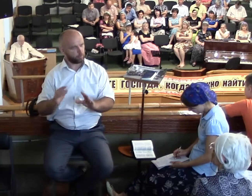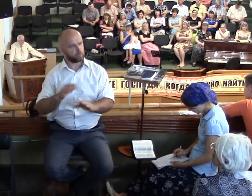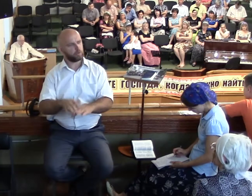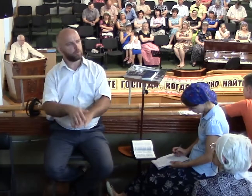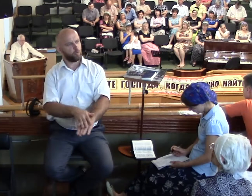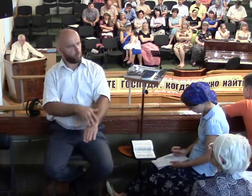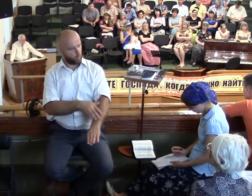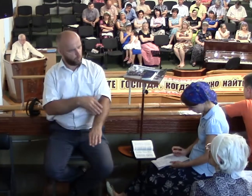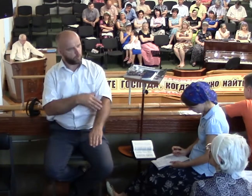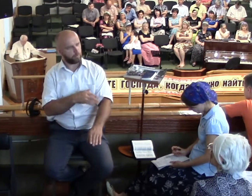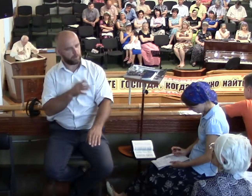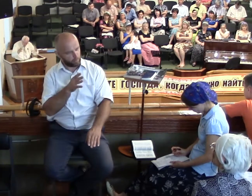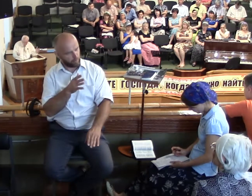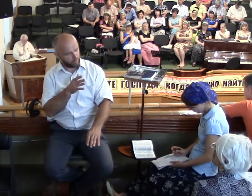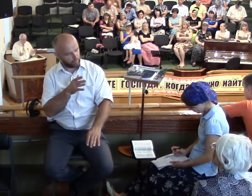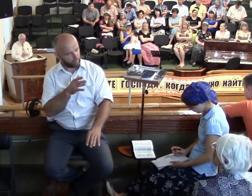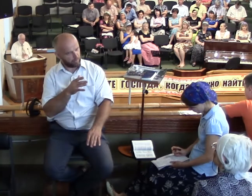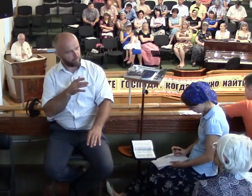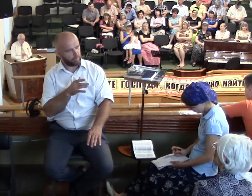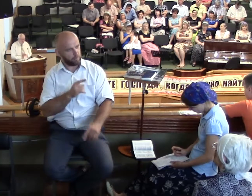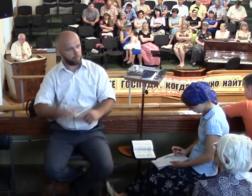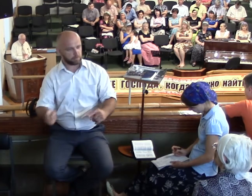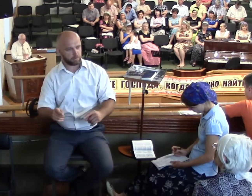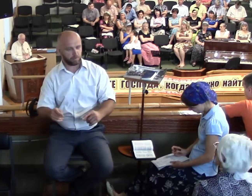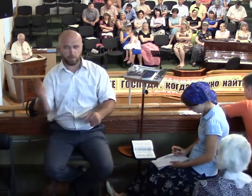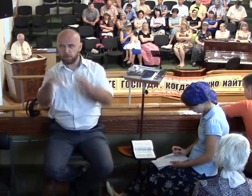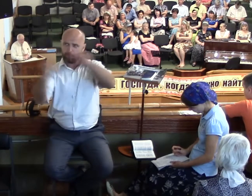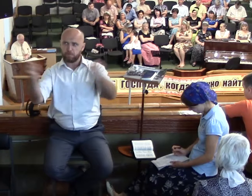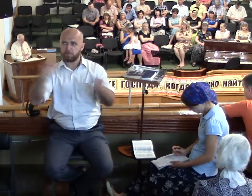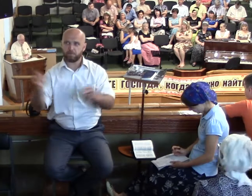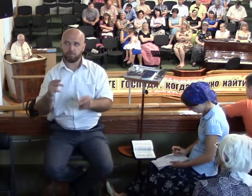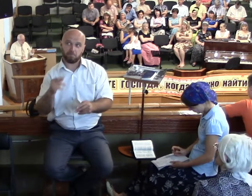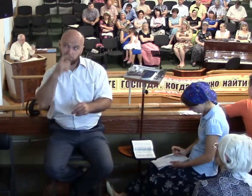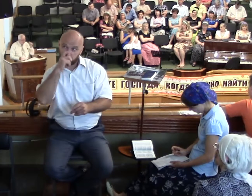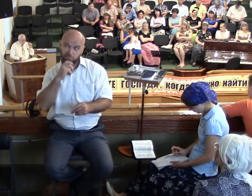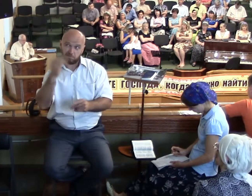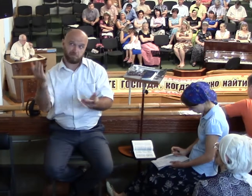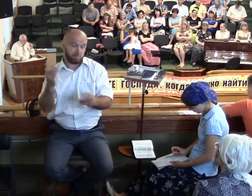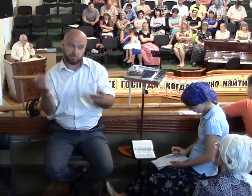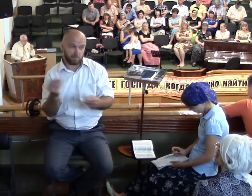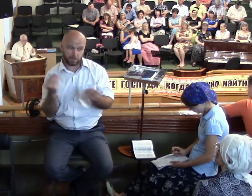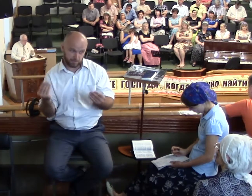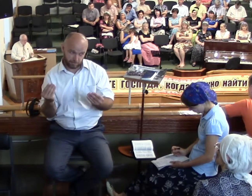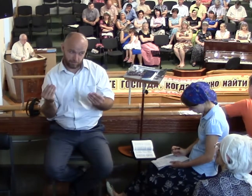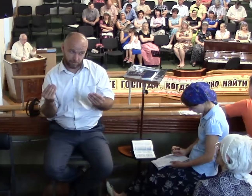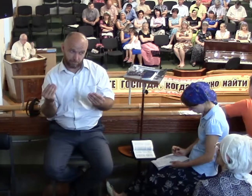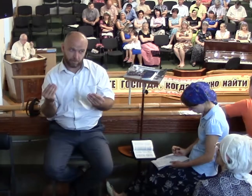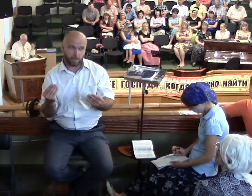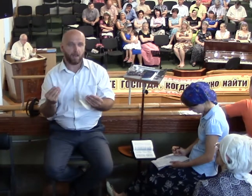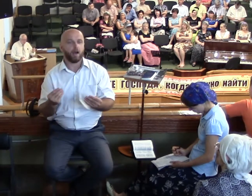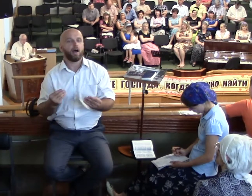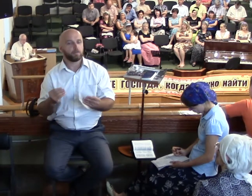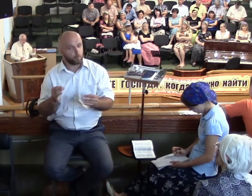галерее. Есть статуи, вырубленные с мрамора, с гранита, над которыми очень долго работали,